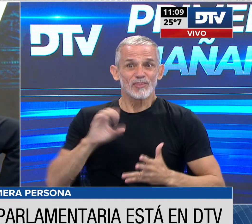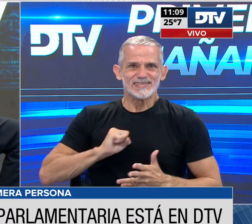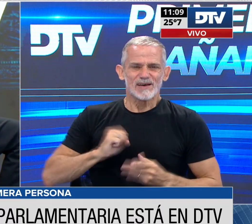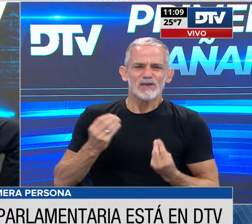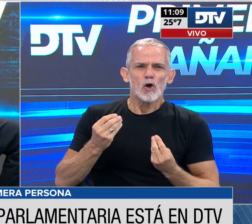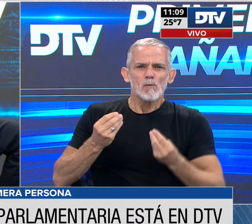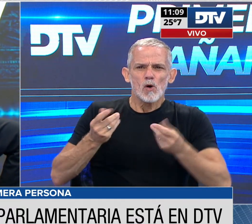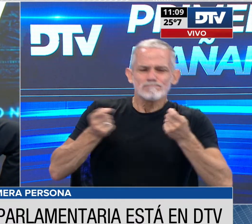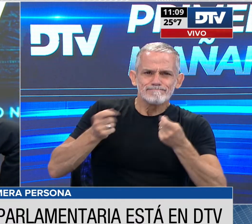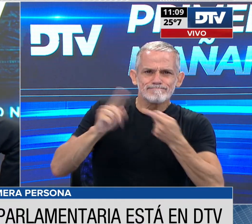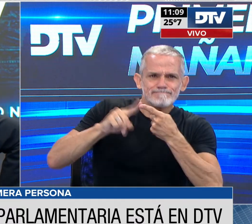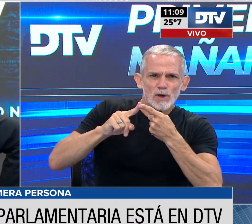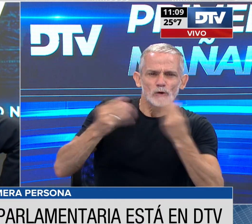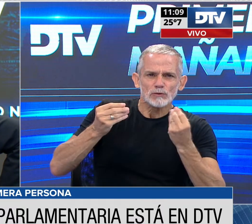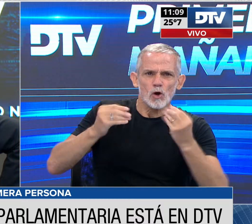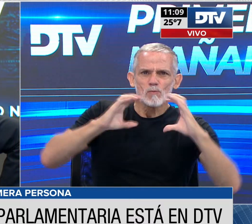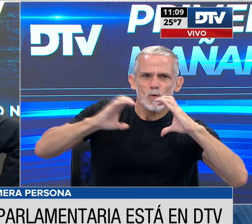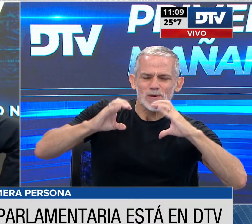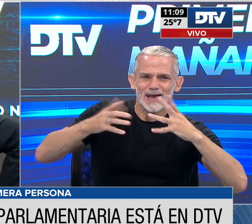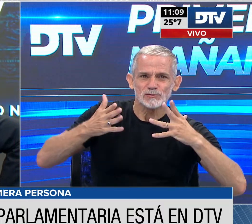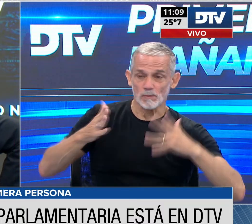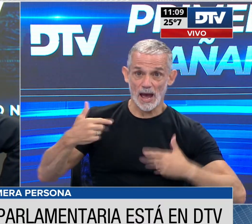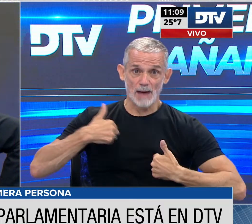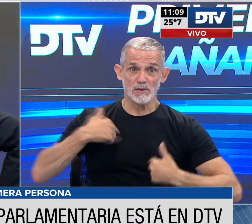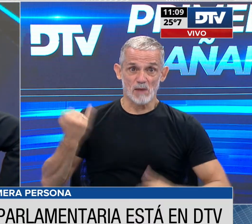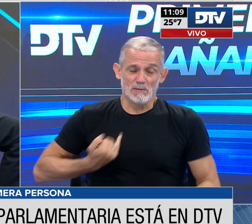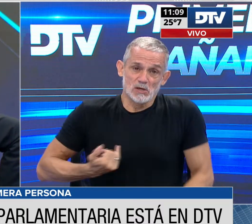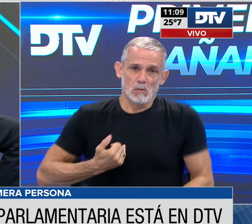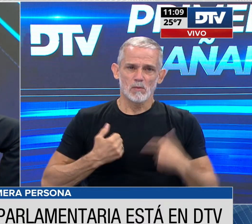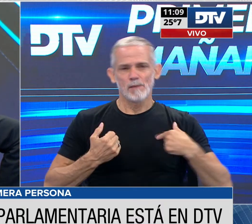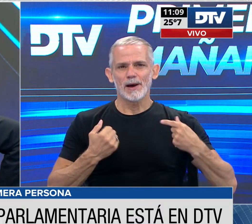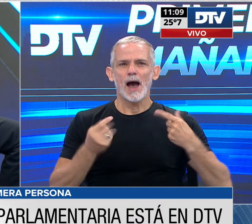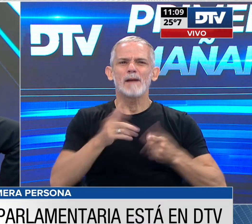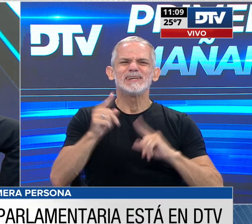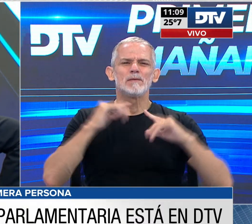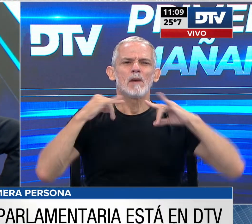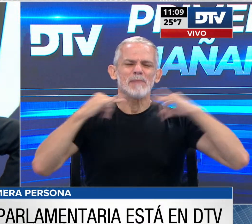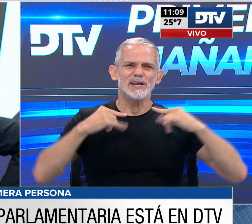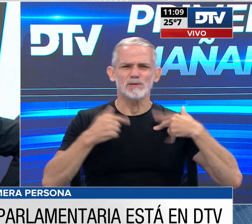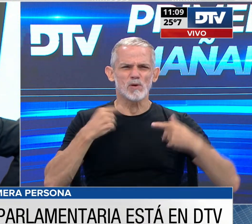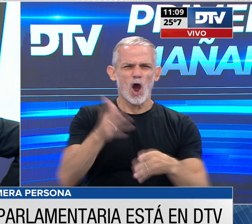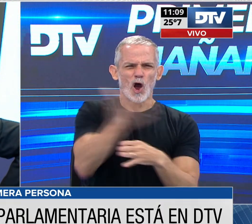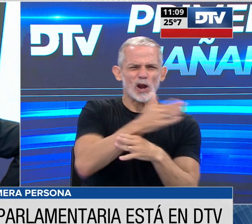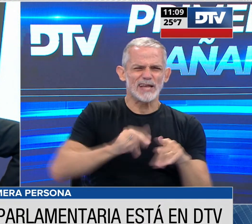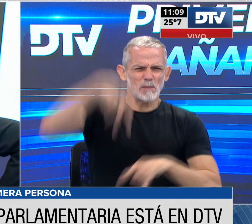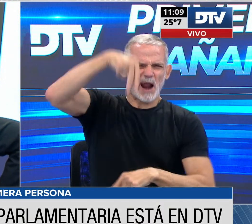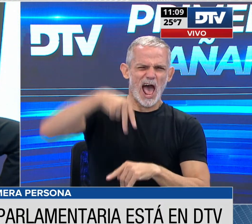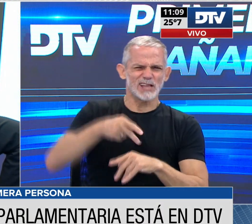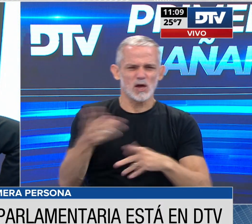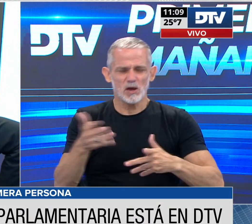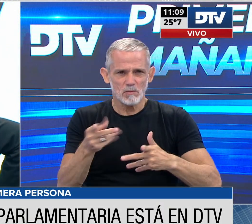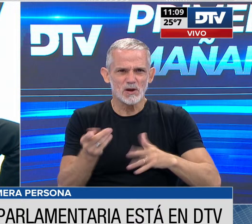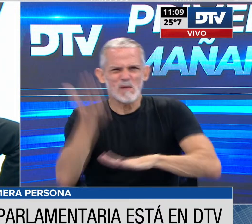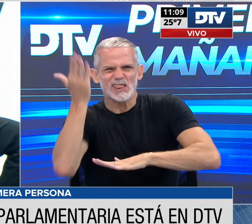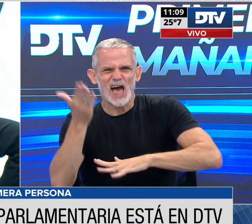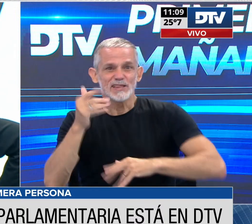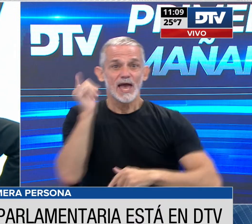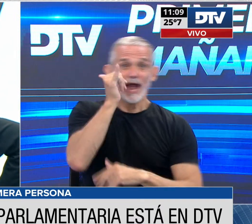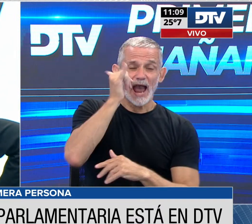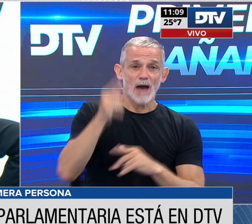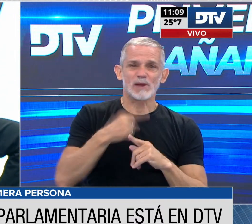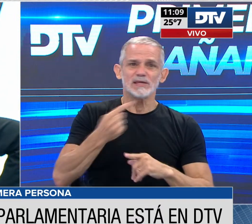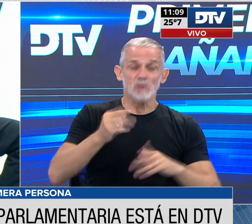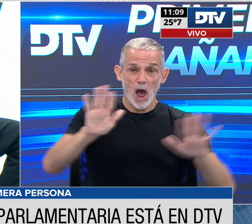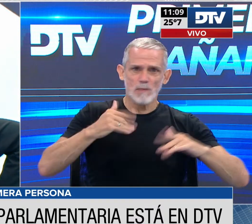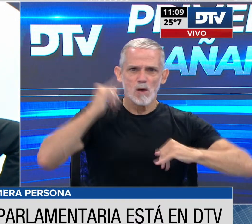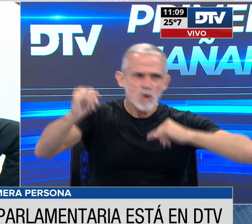cómo manejarse con ellos? Porque a mí me dicen, me gritan a veces, mal, correte, parate, levantate, camarógrafo que me...